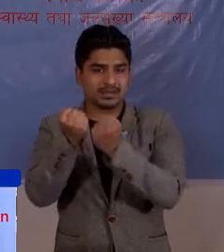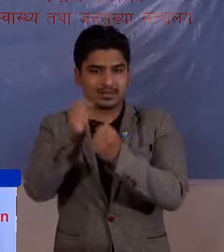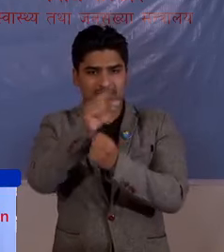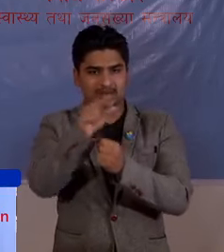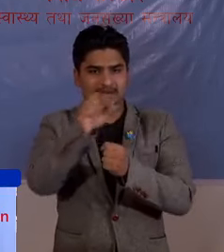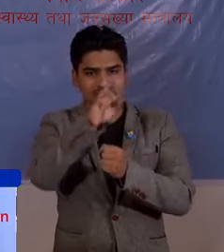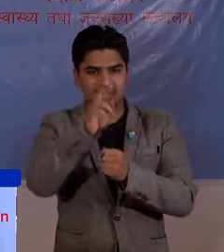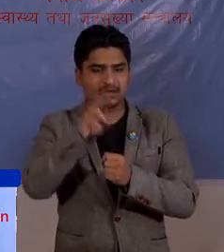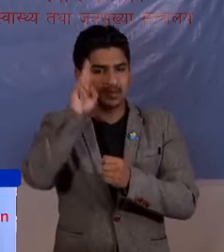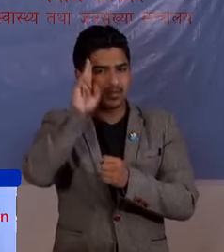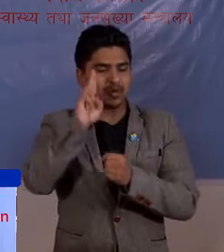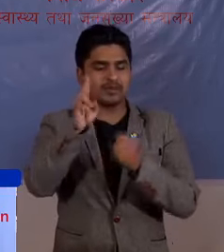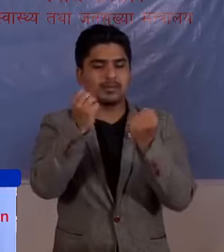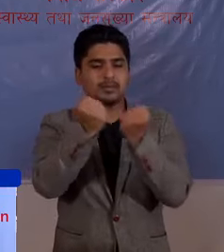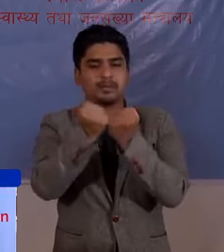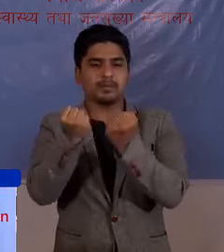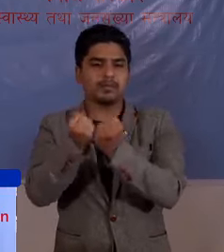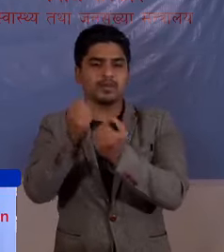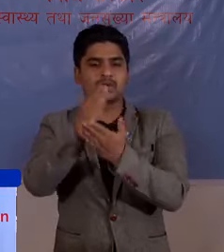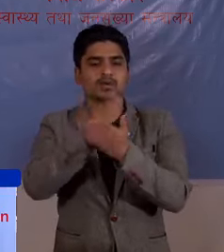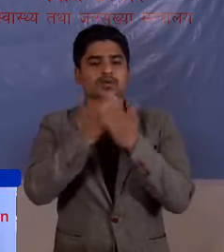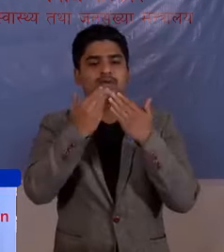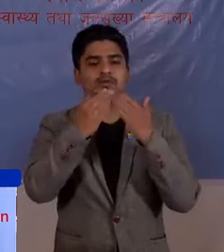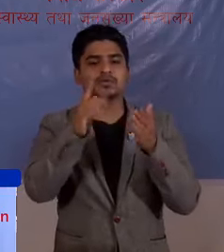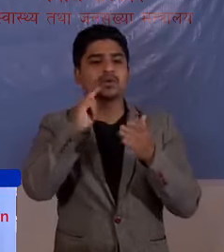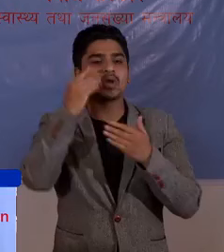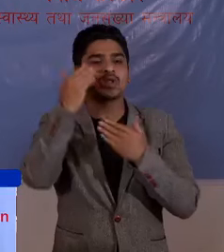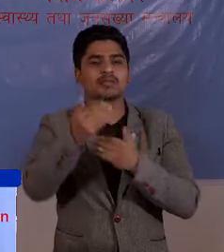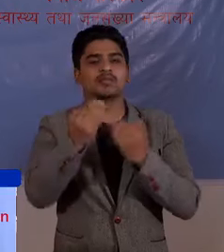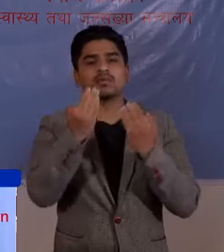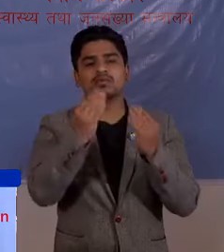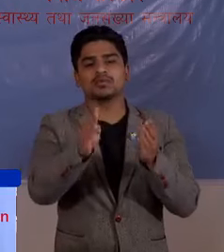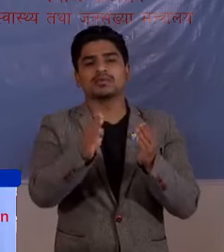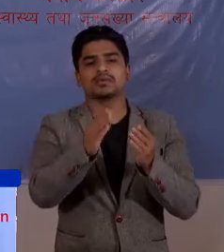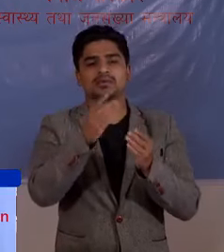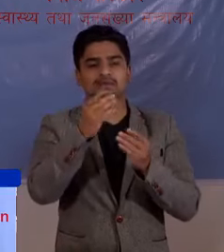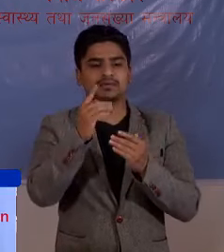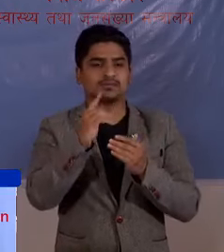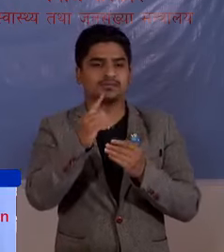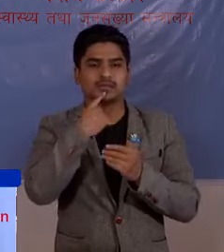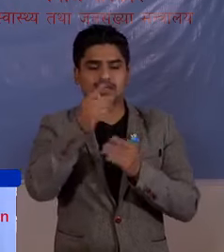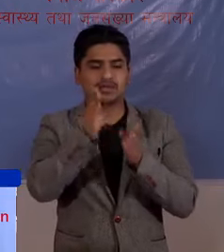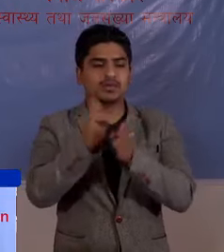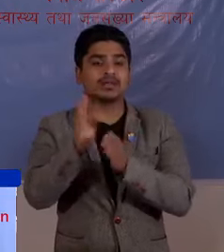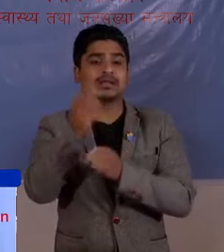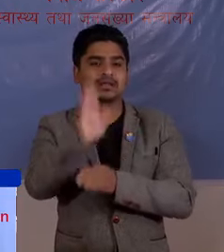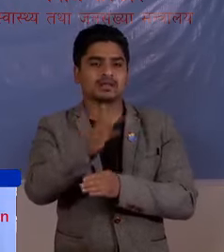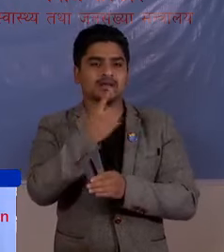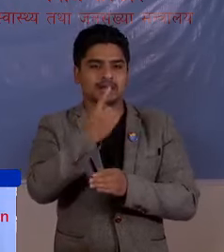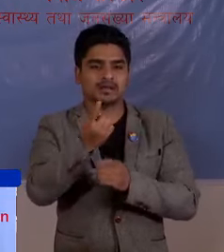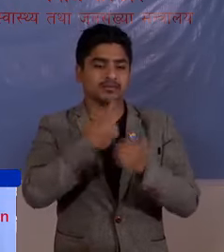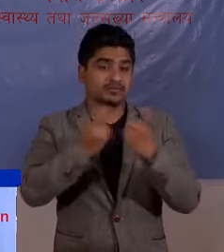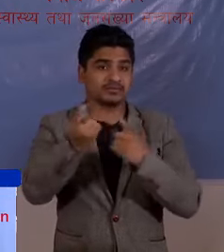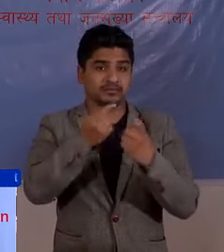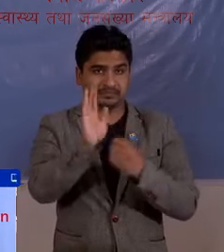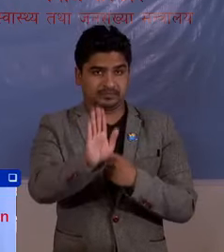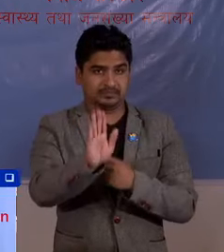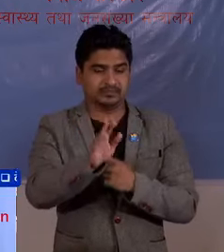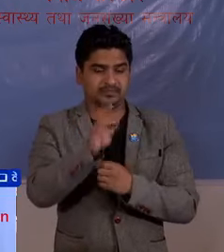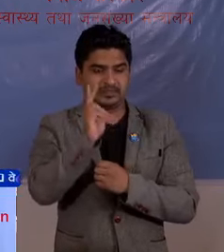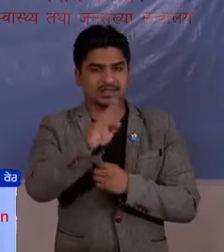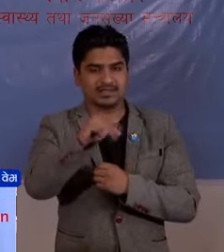र भावी लकडाउन कसरी खुल्छ, कहिलेसम्म हुन्छ र कसरी खुल्छ, के योजना छ भन्ने कुरा सोध्नुभएको